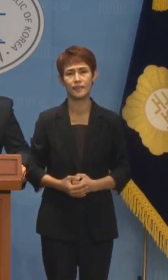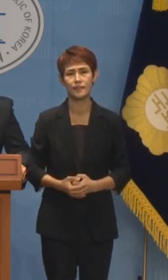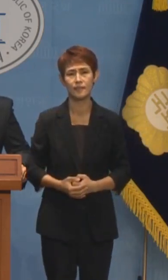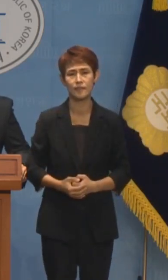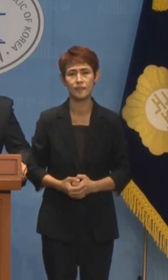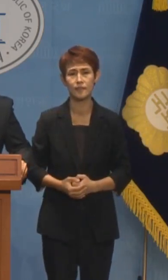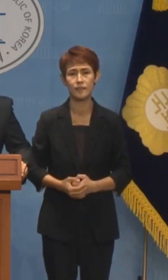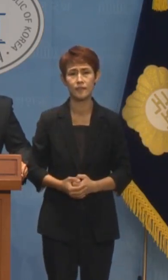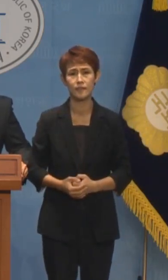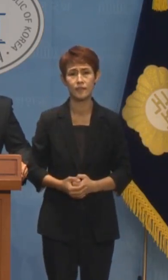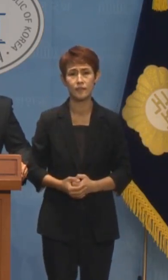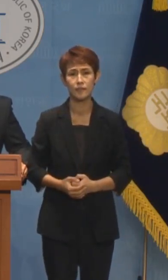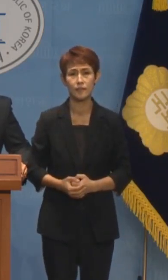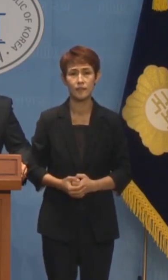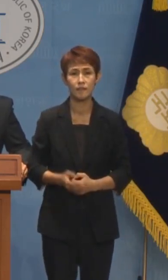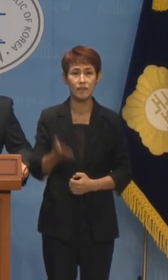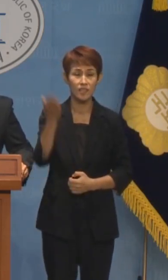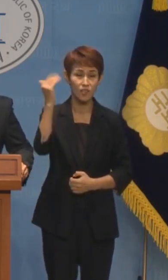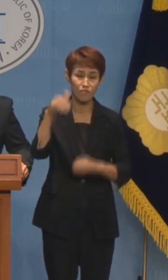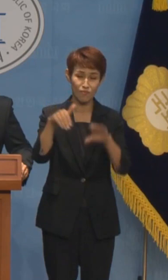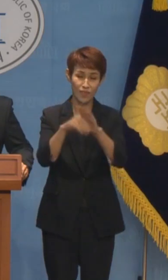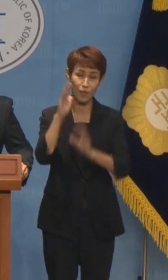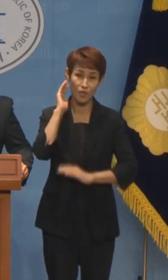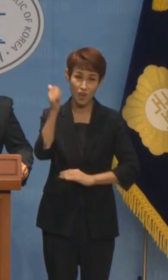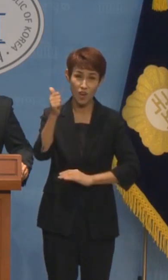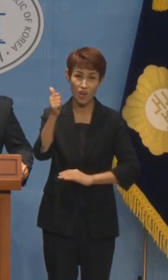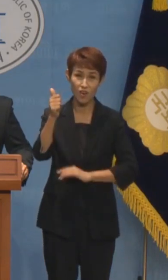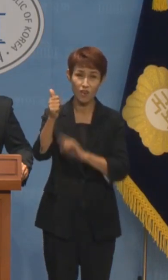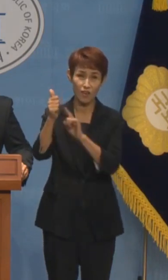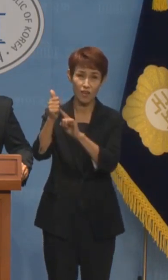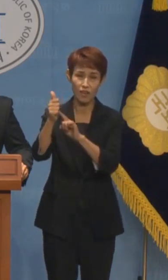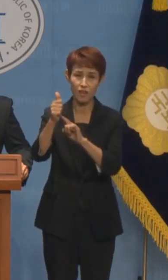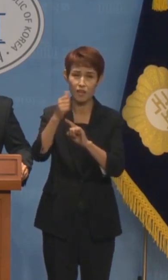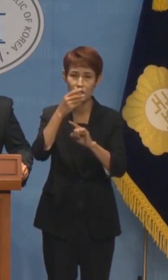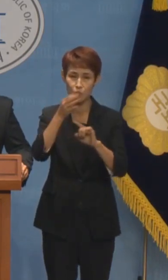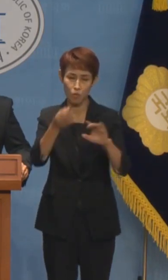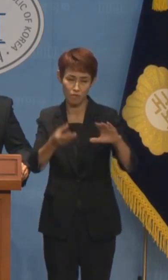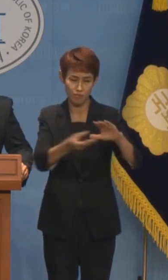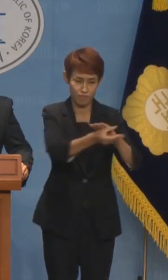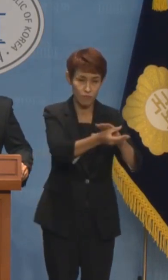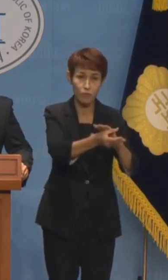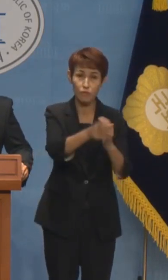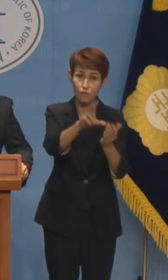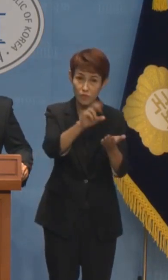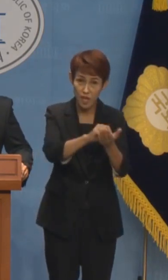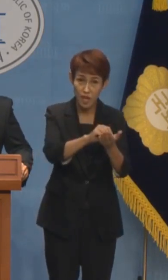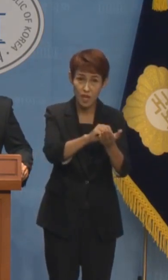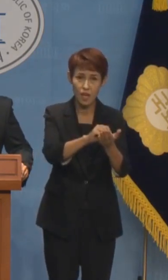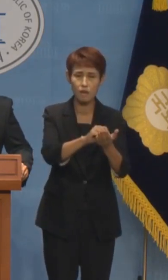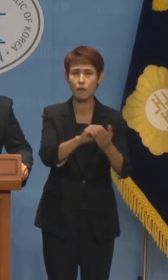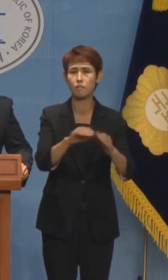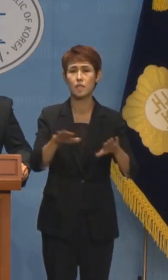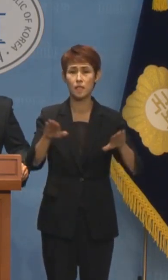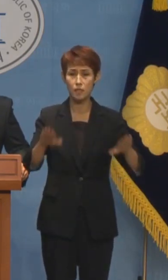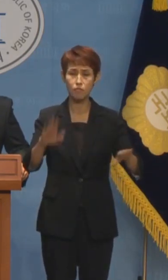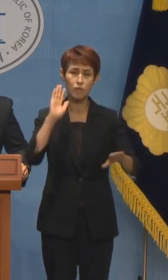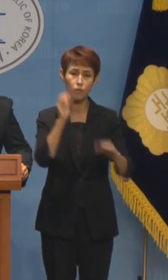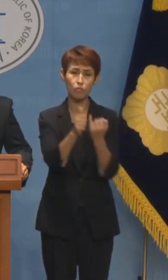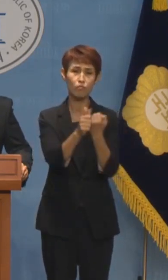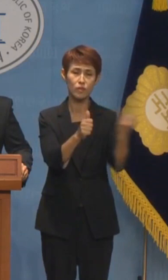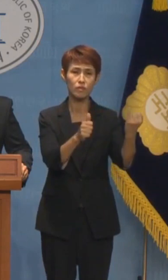것입니다 전직 대통령의 지나간 뇌물 혐의보다 현직 영부인의 명품백